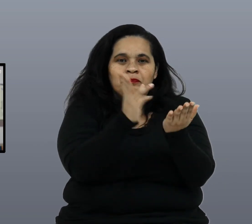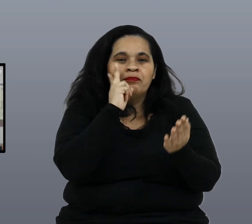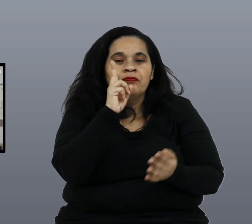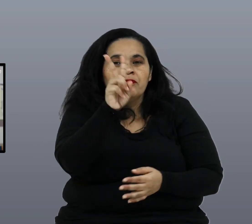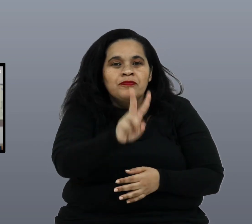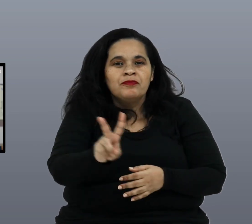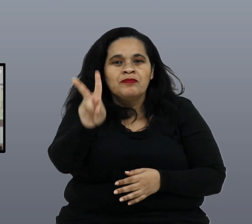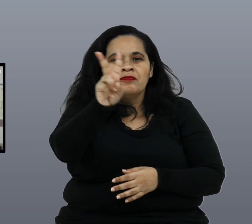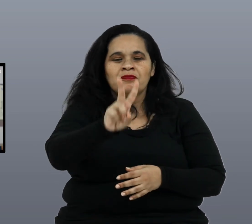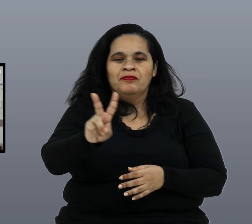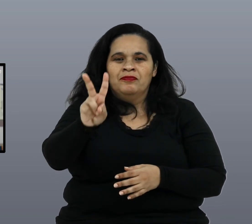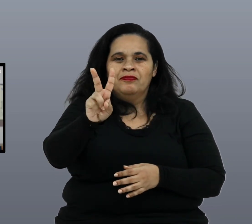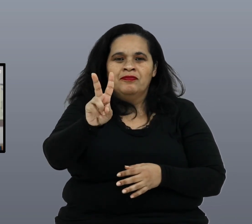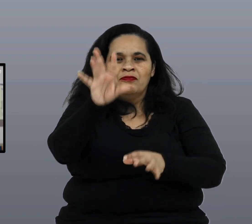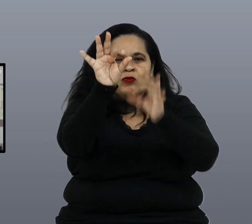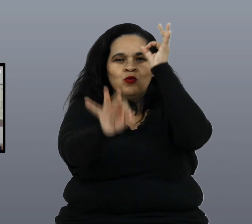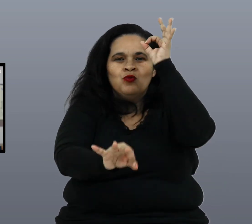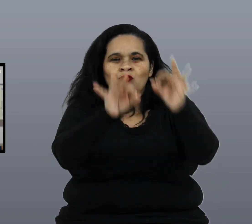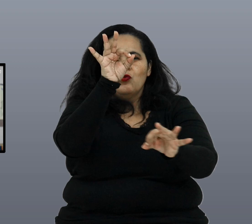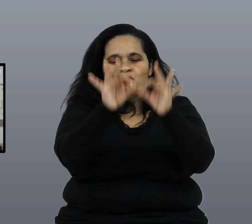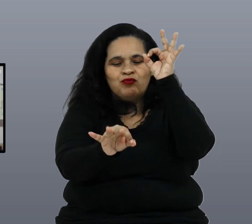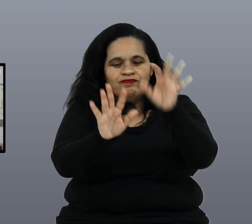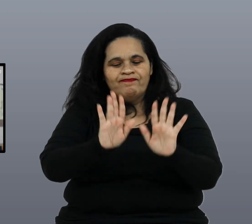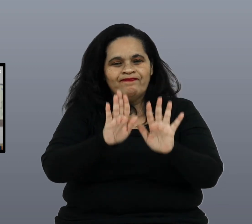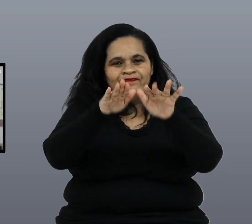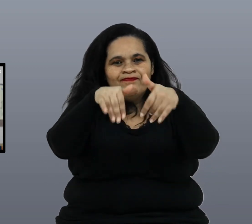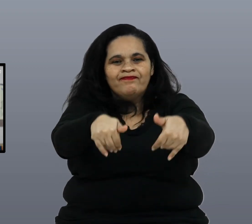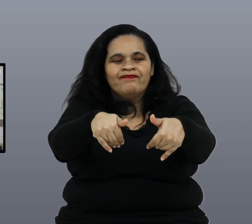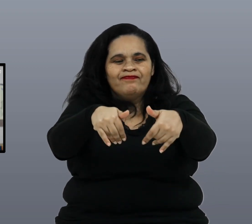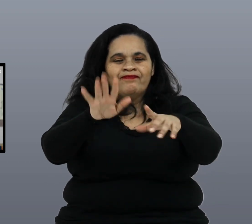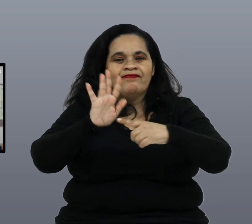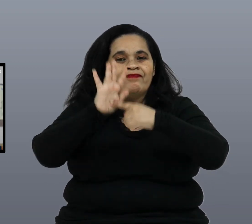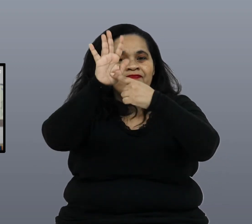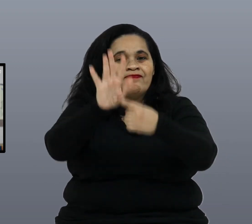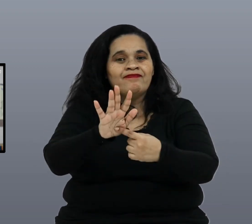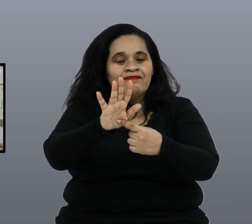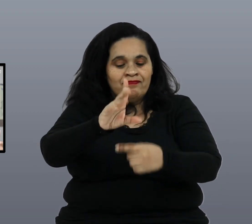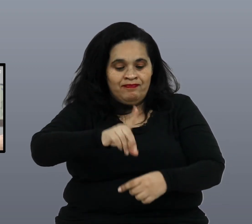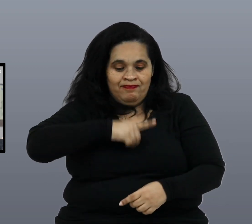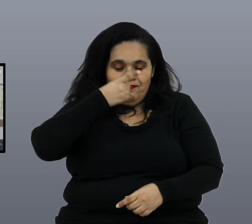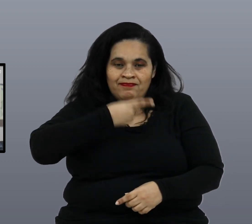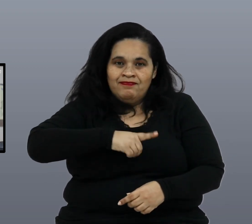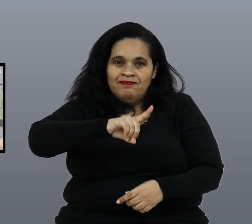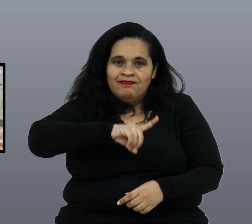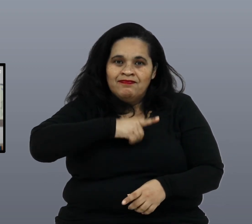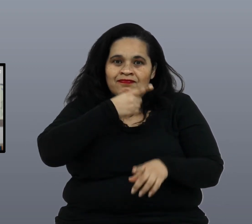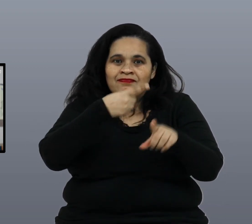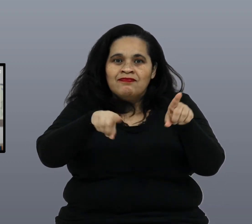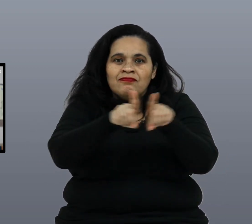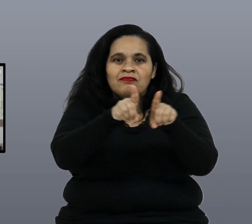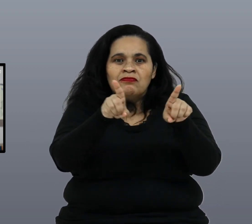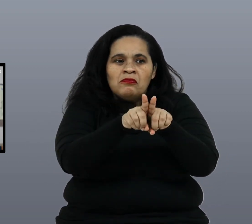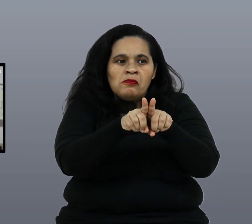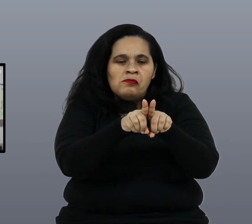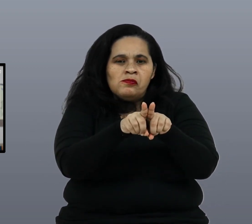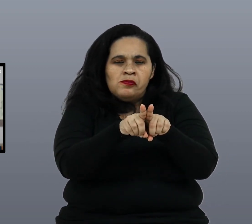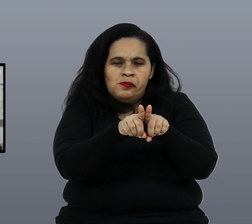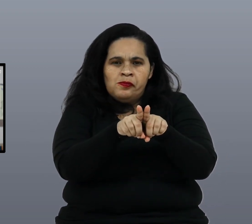de Cristo, do juízo final. E aí mostra Daniel no meio dessas cenas